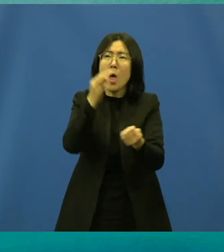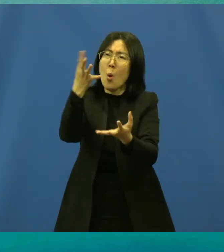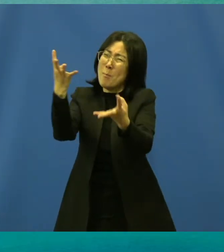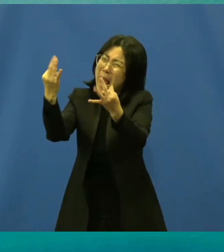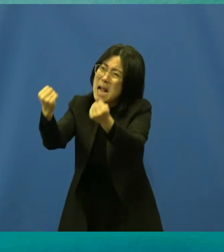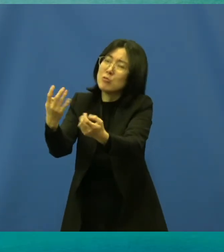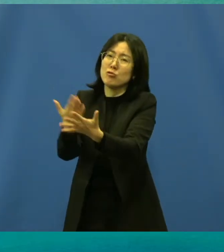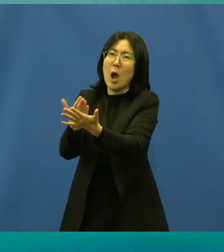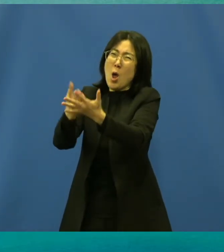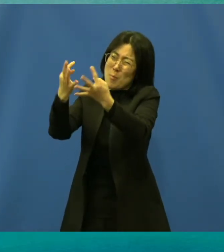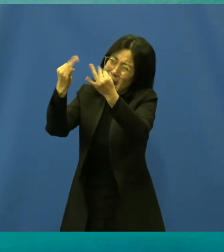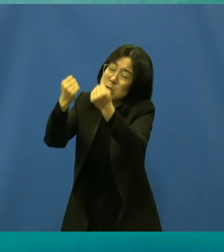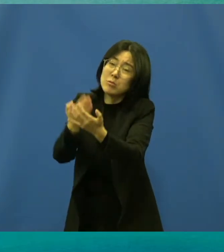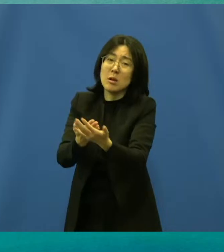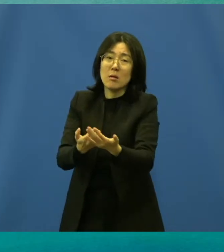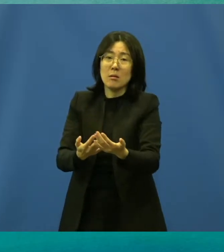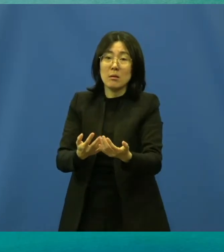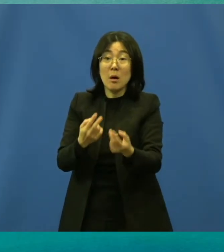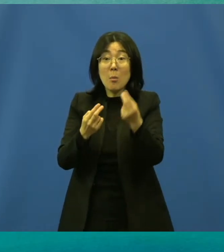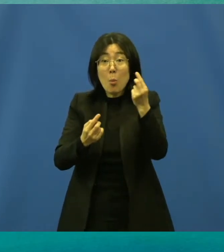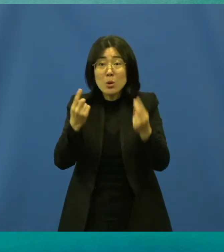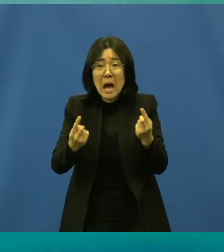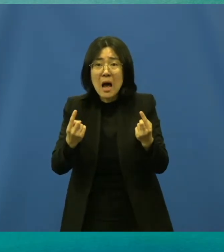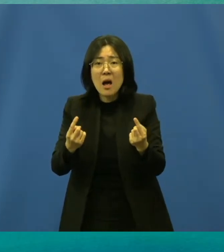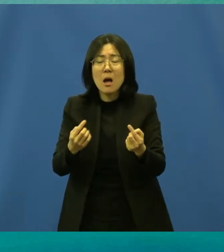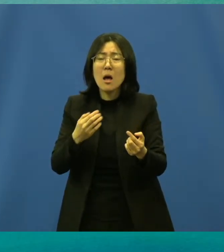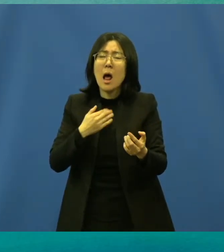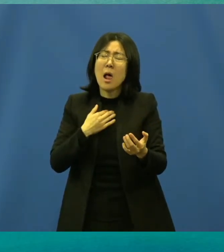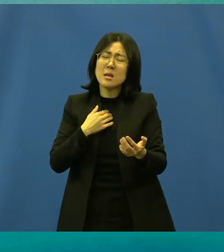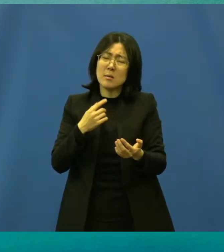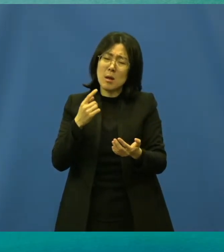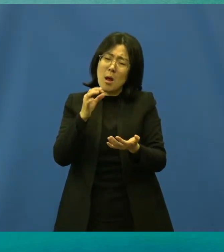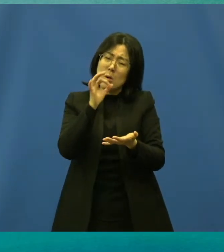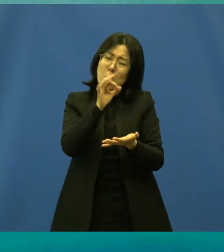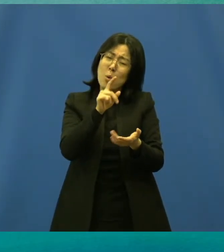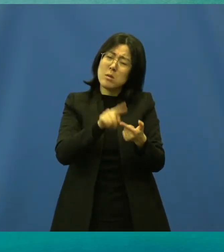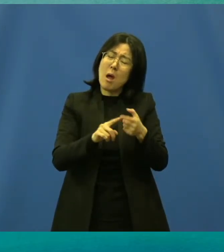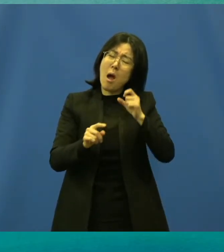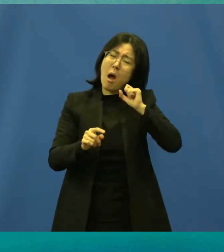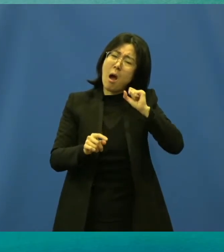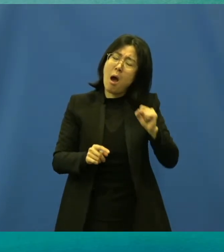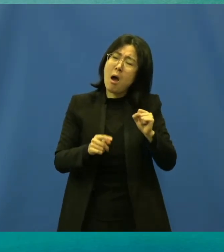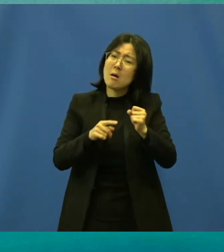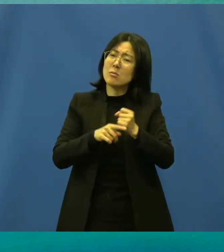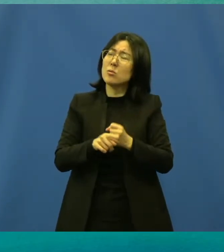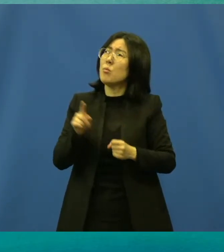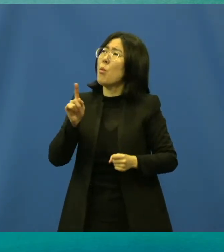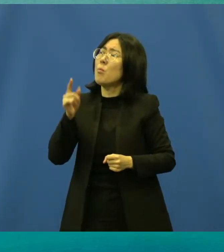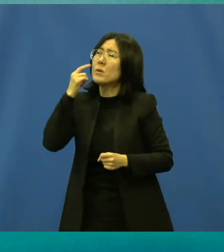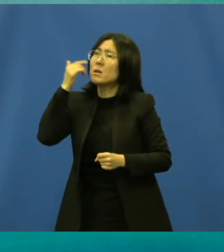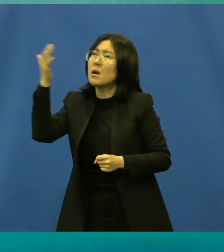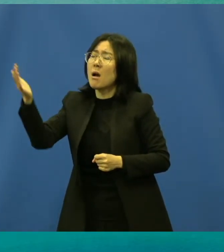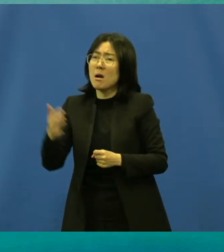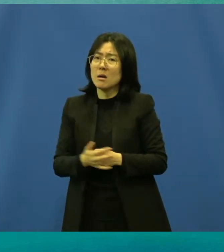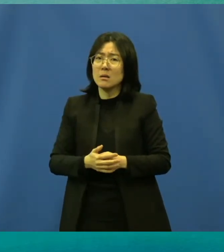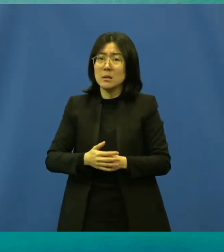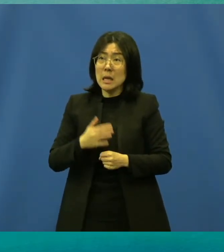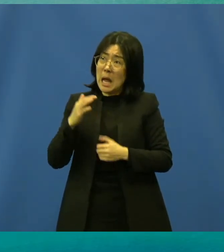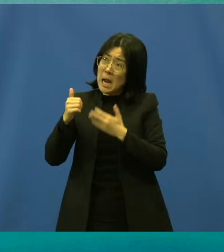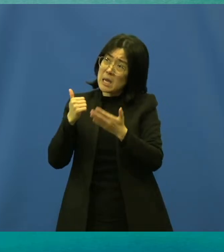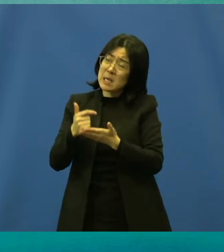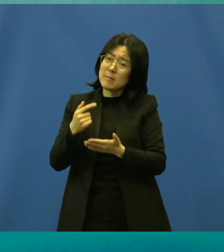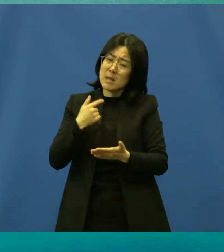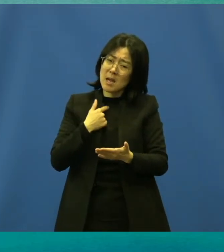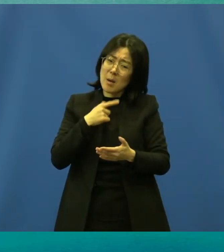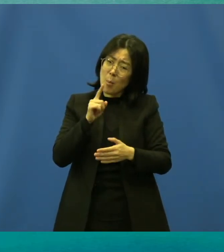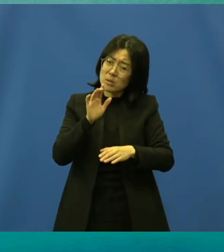왜 재정적인 압박이 이렇게 계속 오는지 이 일에 대해서 하나님 나에게 뭔가를 가르쳐 주기를 원하시는 게